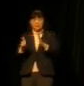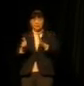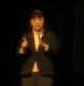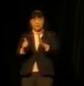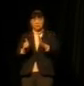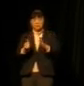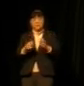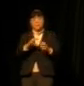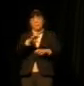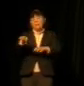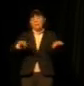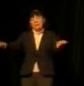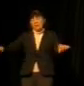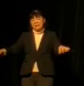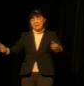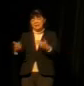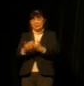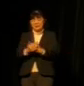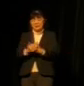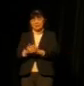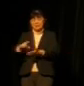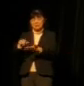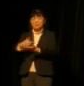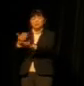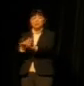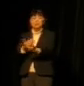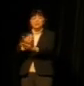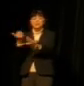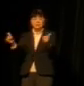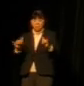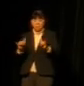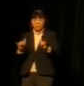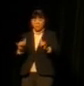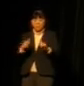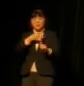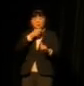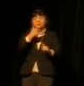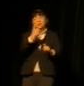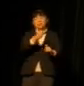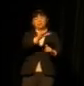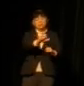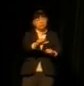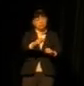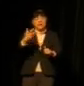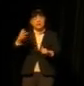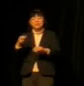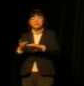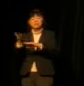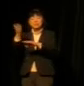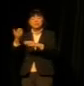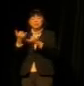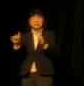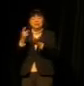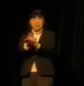った。地元に残っている方は65歳とか70歳以上の高齢者のみで、放